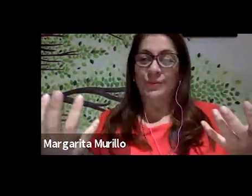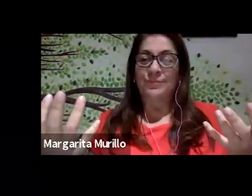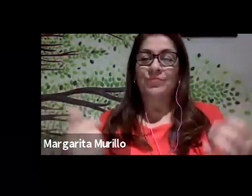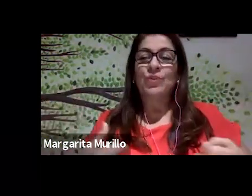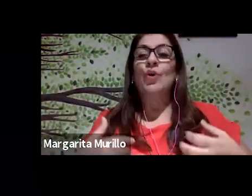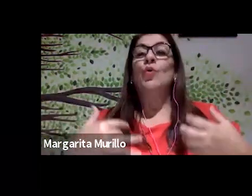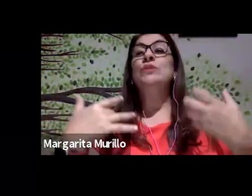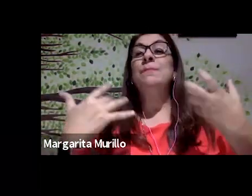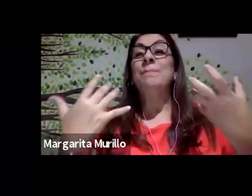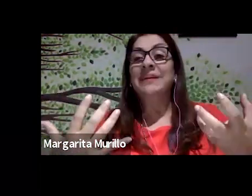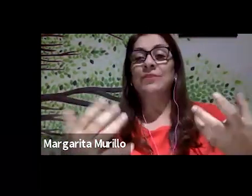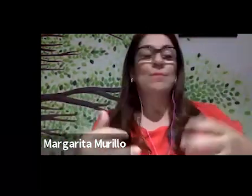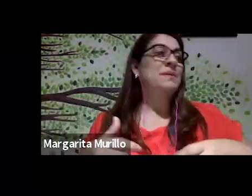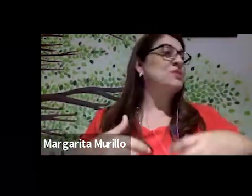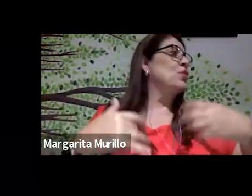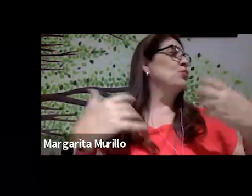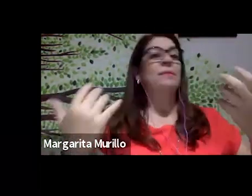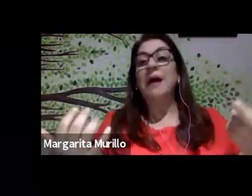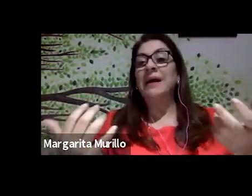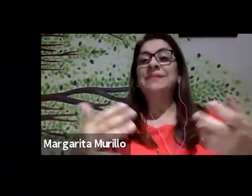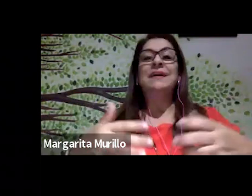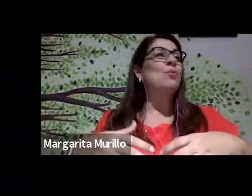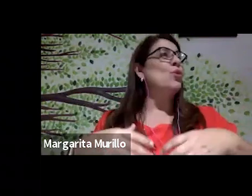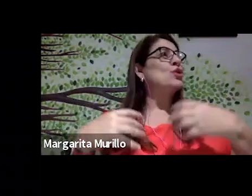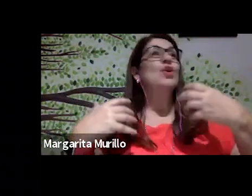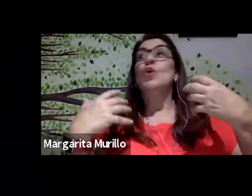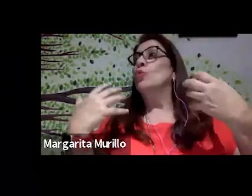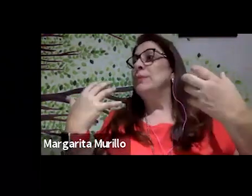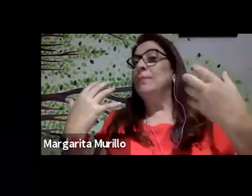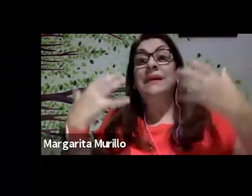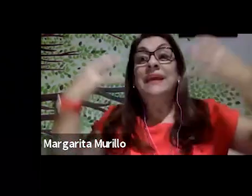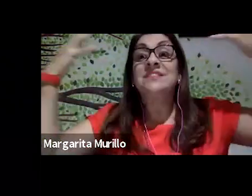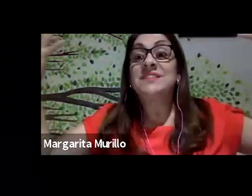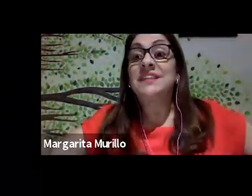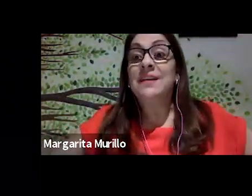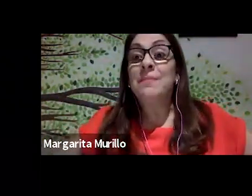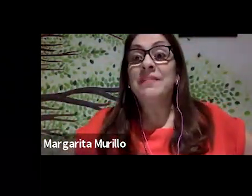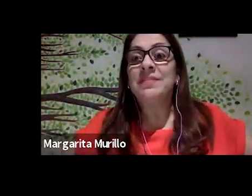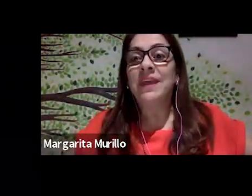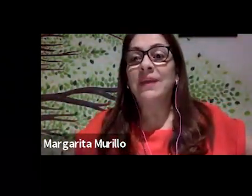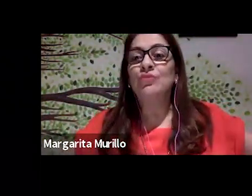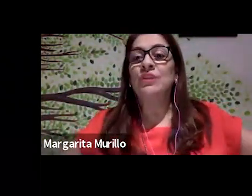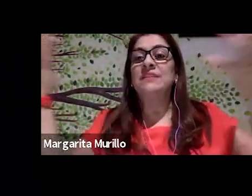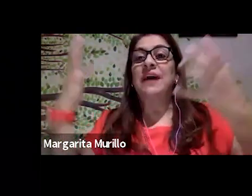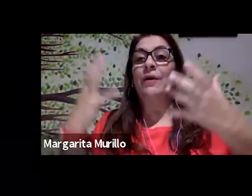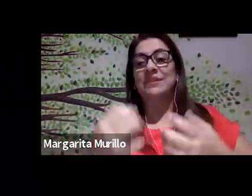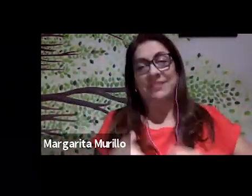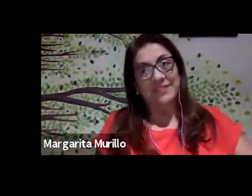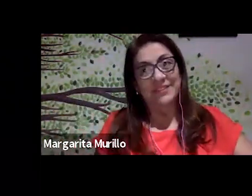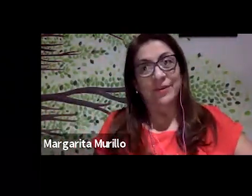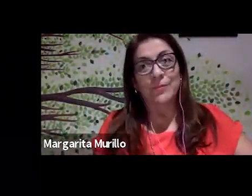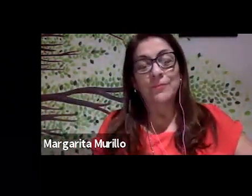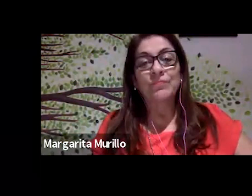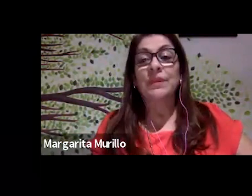vender esto una imagen de compasión una imagen de amor una imagen que ancestralmente hemos gritado